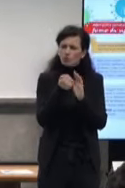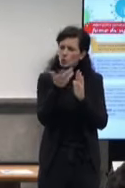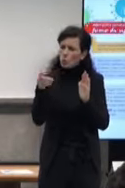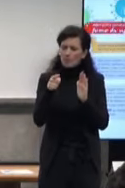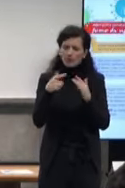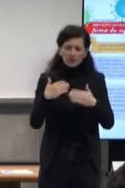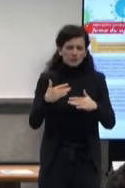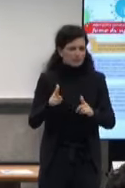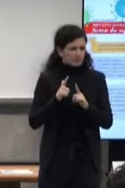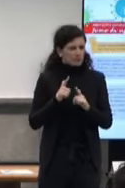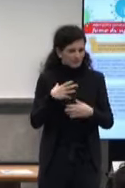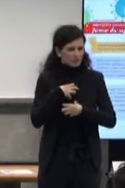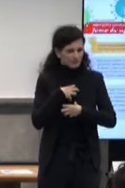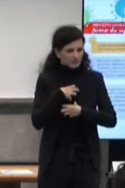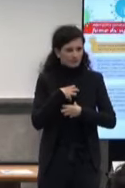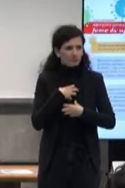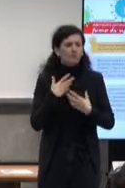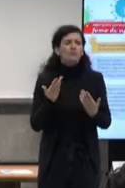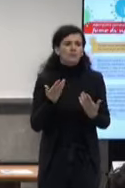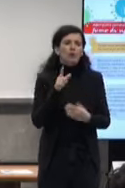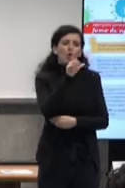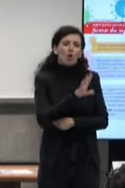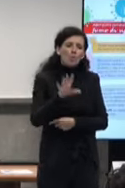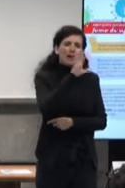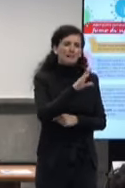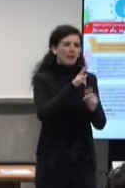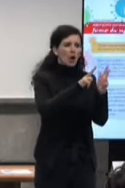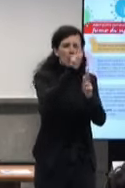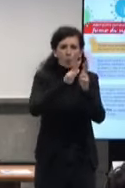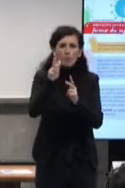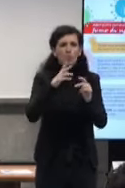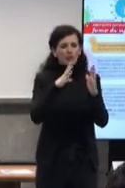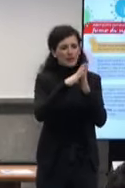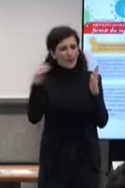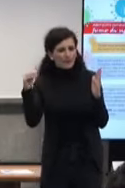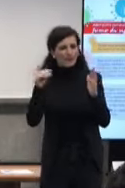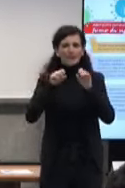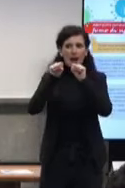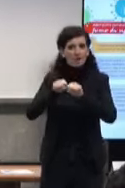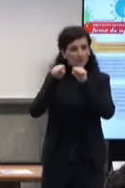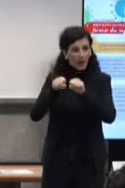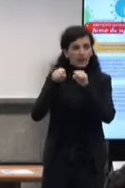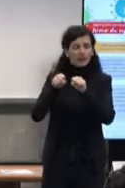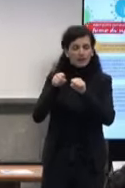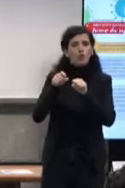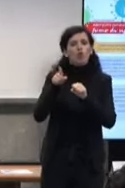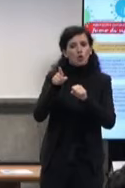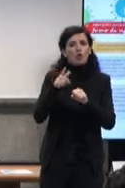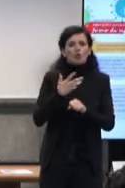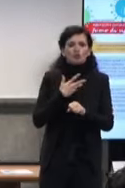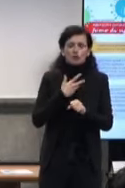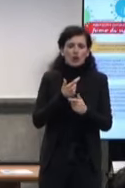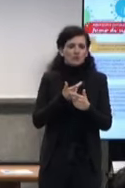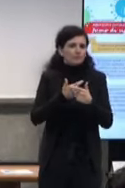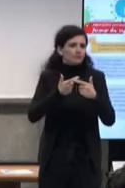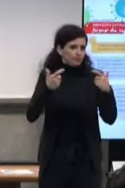un dato che ci aspettiamo che in alcuni comuni della lombardia dell'emilia in parte del veneto ci sia una mortale un eccesso di mortalità